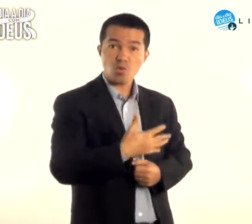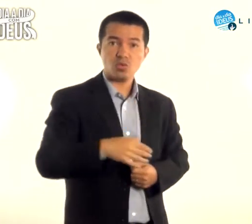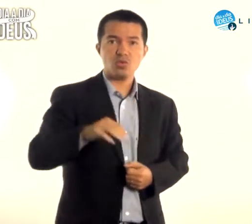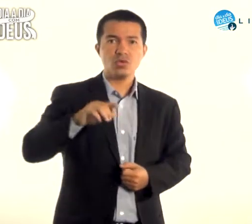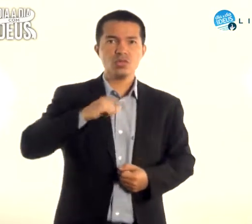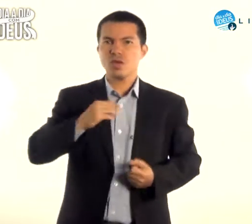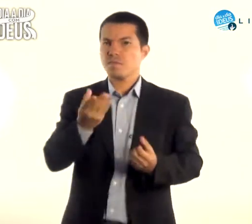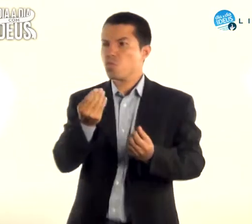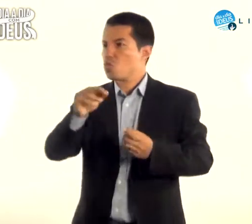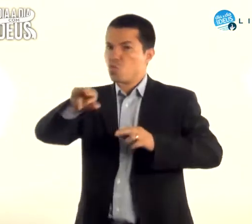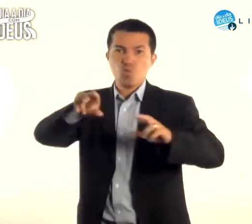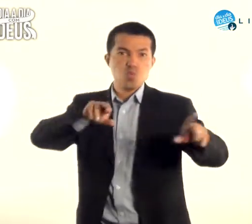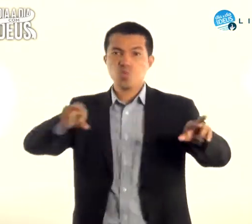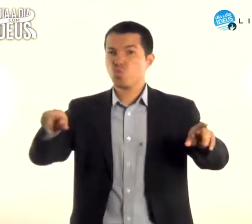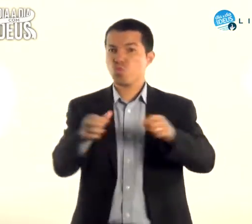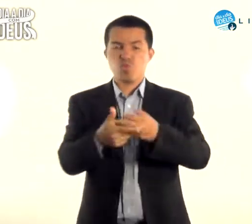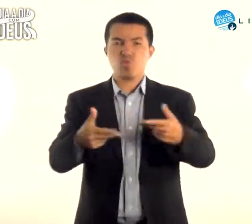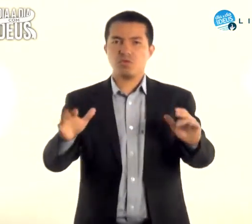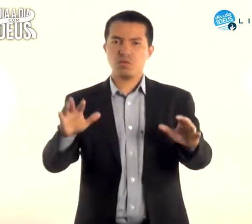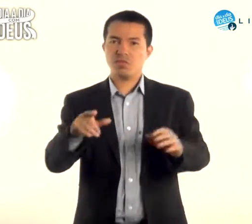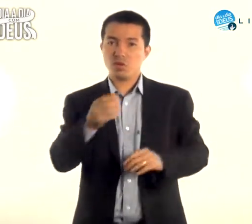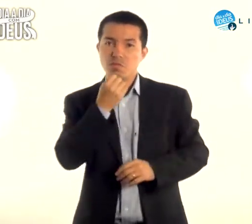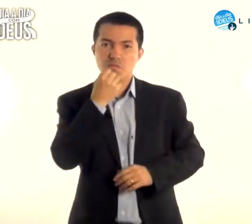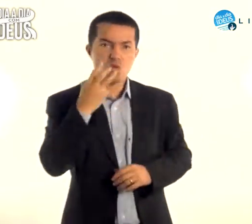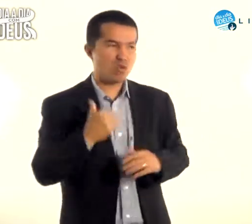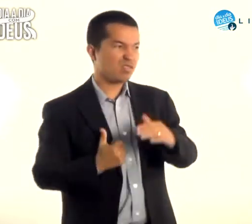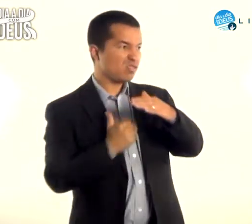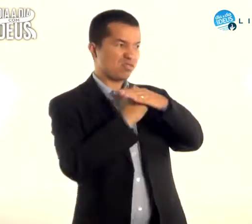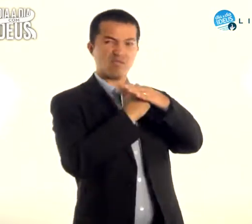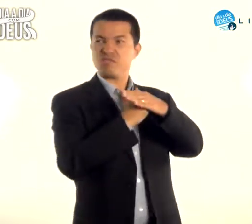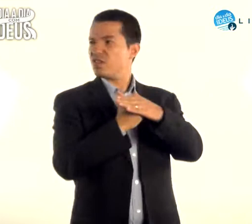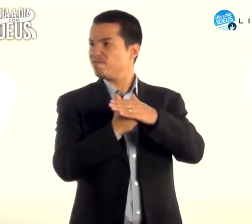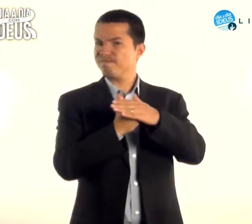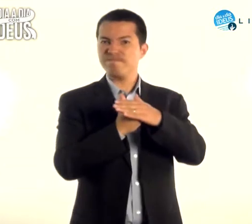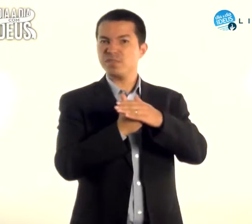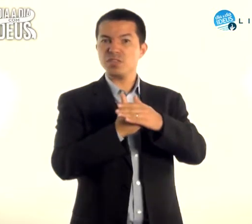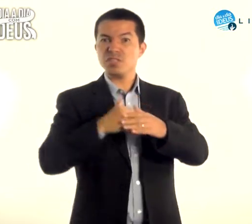monte de coisas legais, né? Mas não está bom, não está satisfeito.